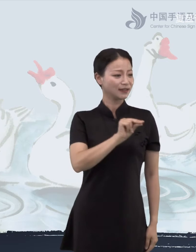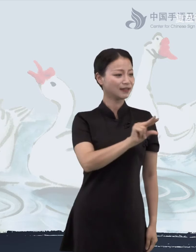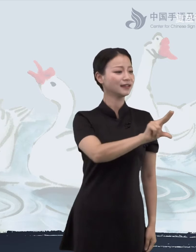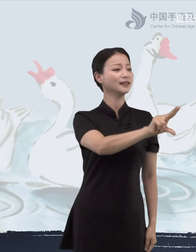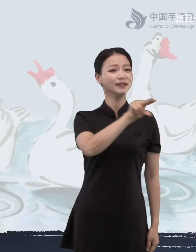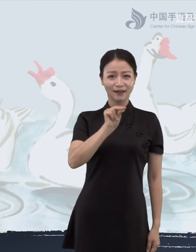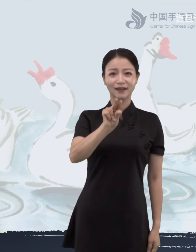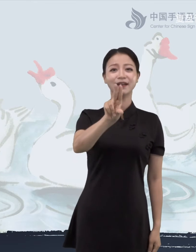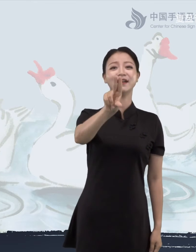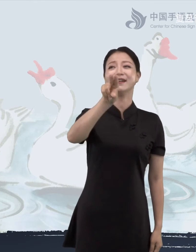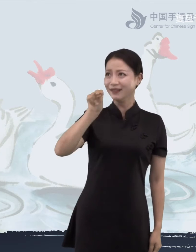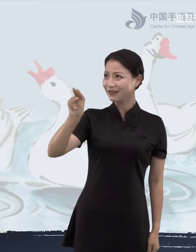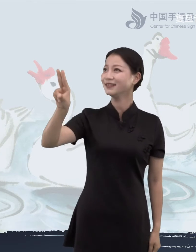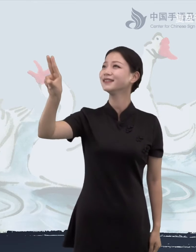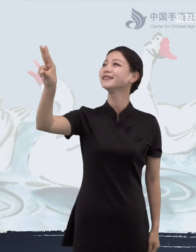鹅鹅鹅，